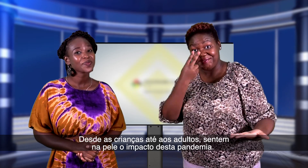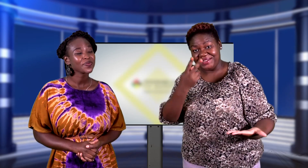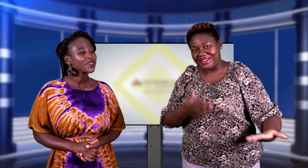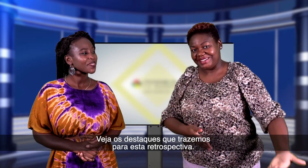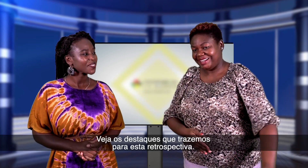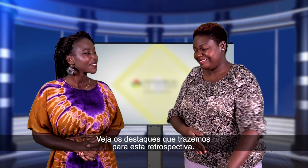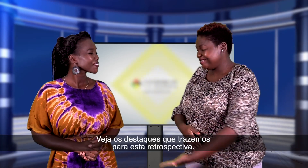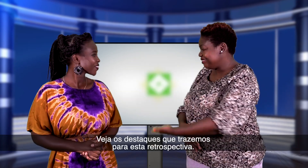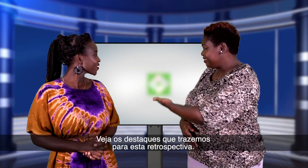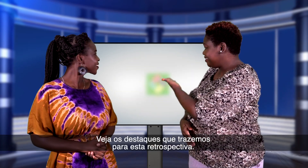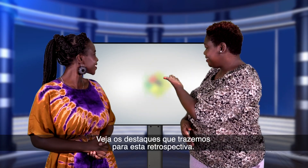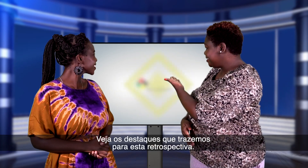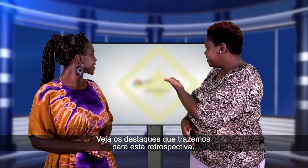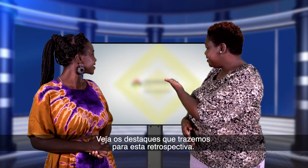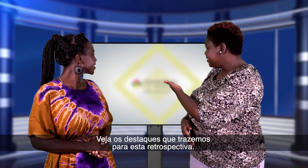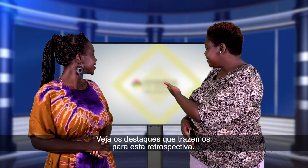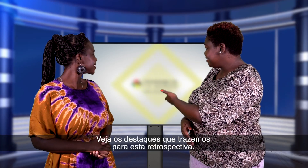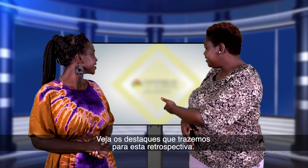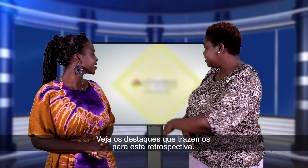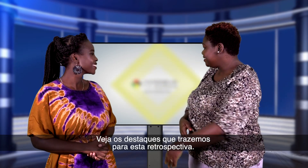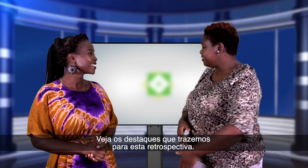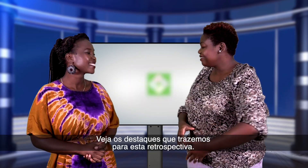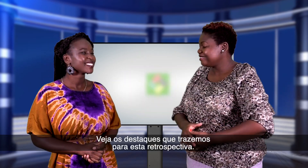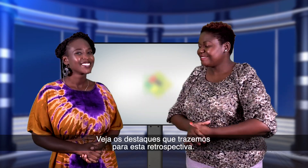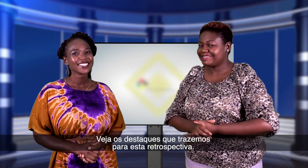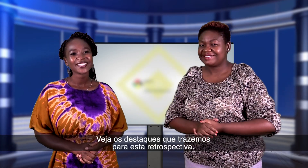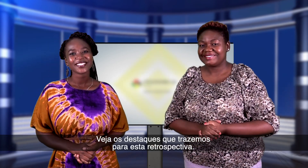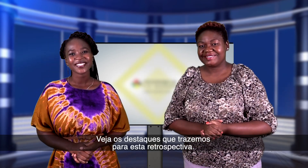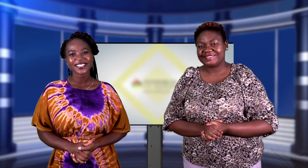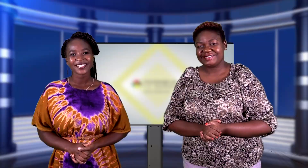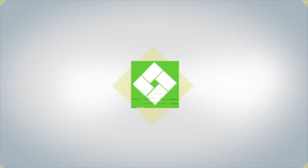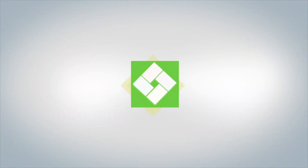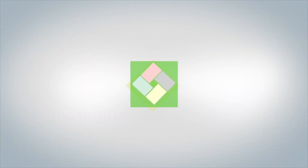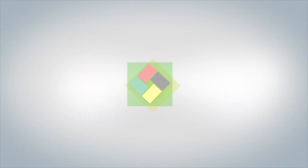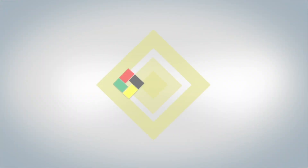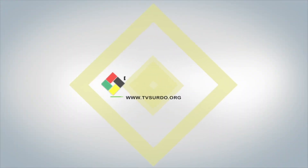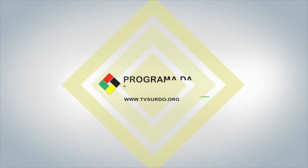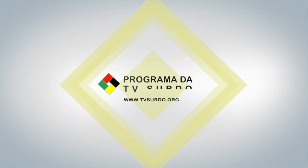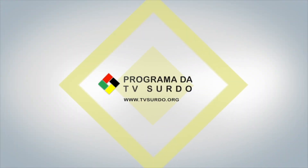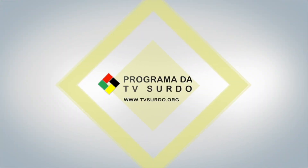pandemia. Veja os destaques que trazemos para esta retrospectiva.